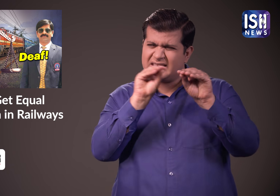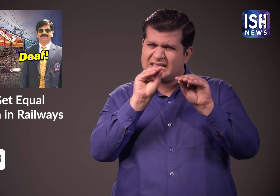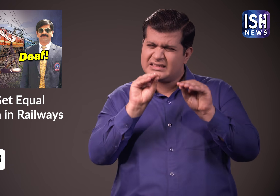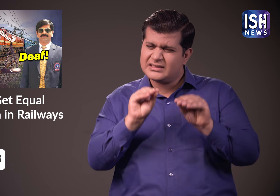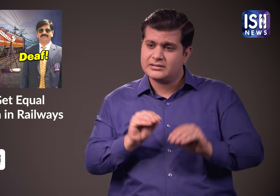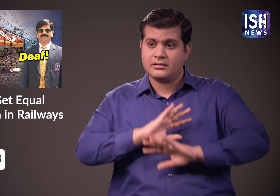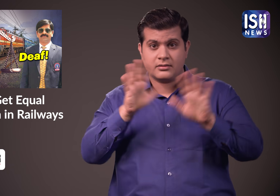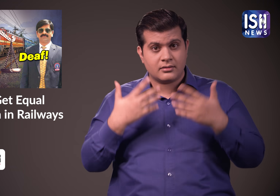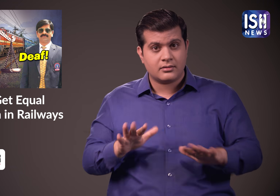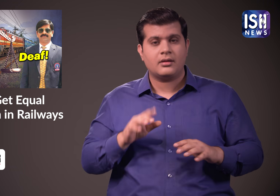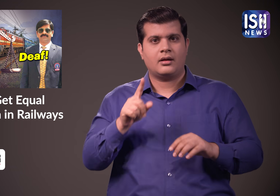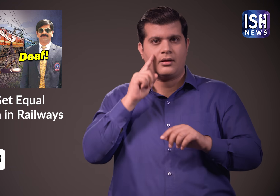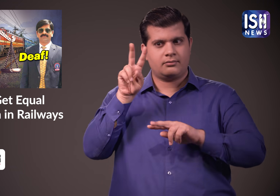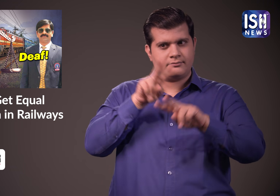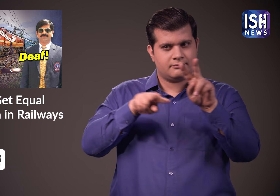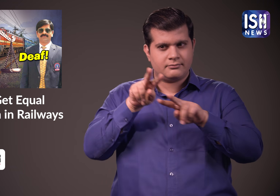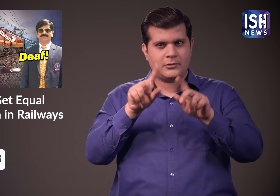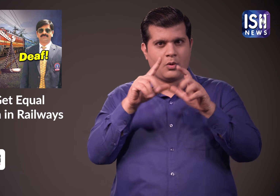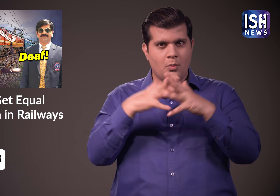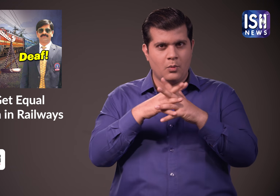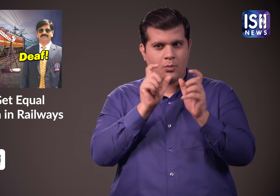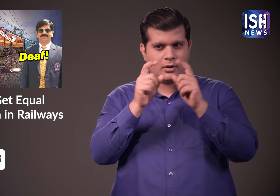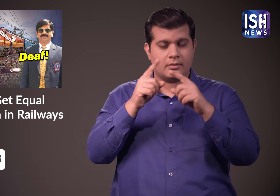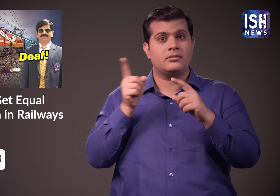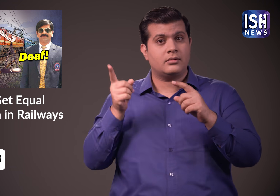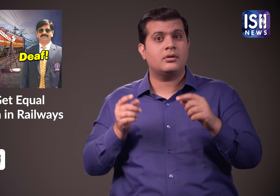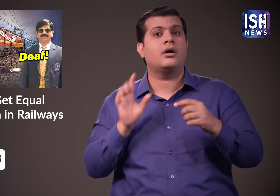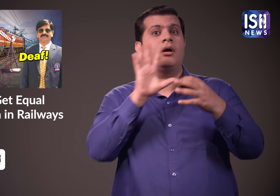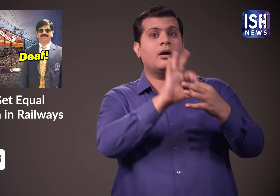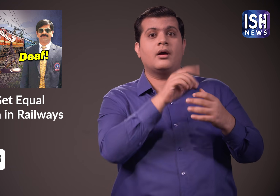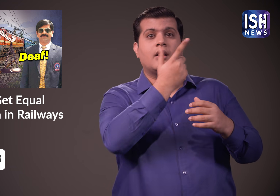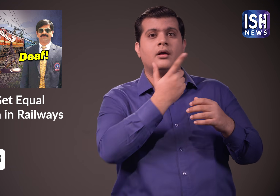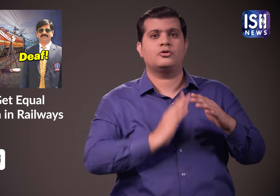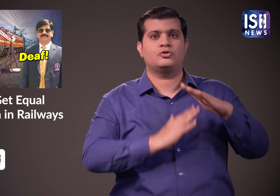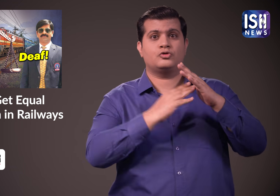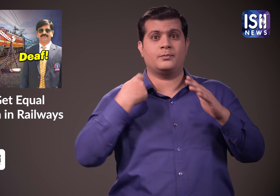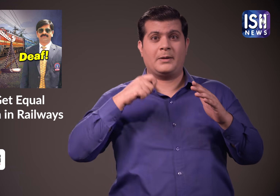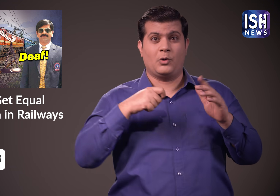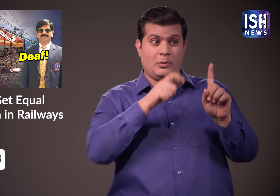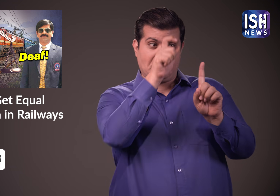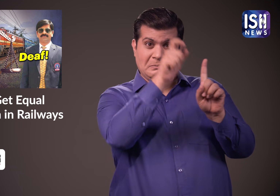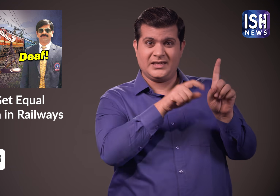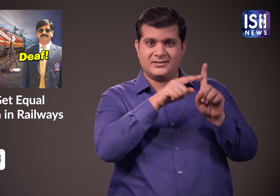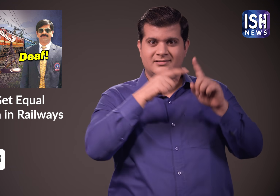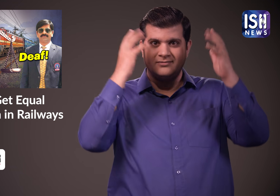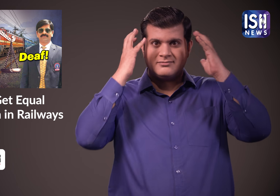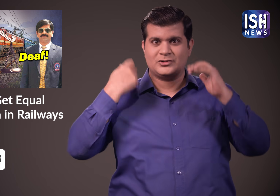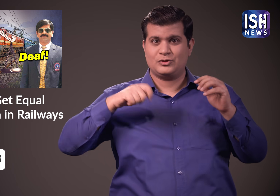किया और समिक्षा और सही शब्दवली के उप्योग के लिए इसे सुप्रीम कोट के एक नियादीश के साथ साजा किया,